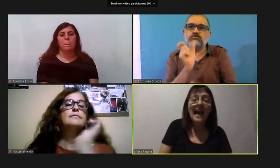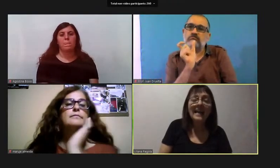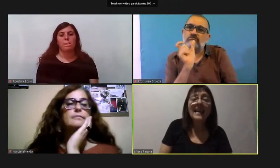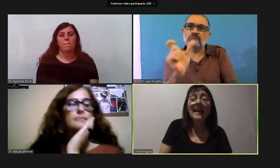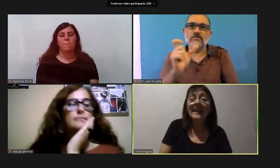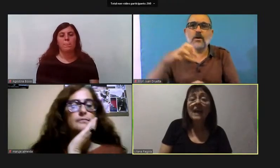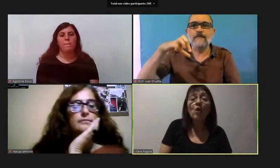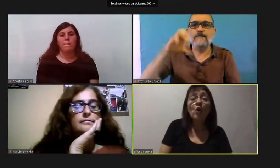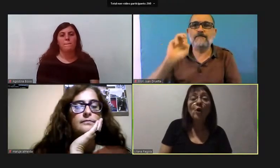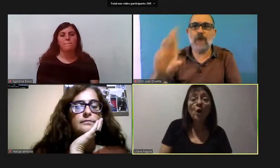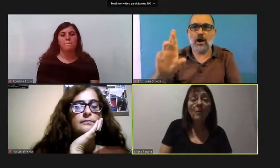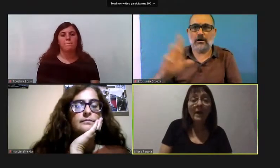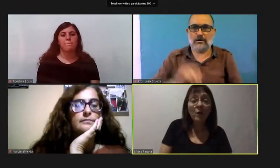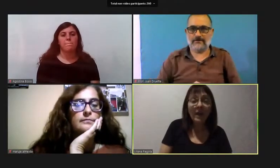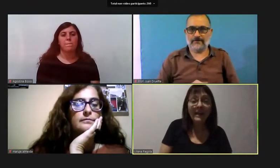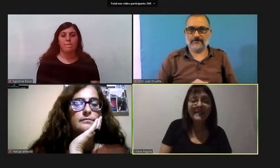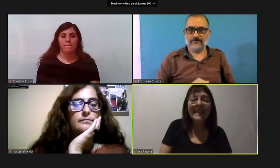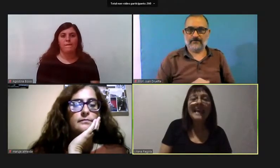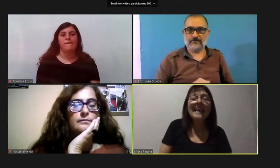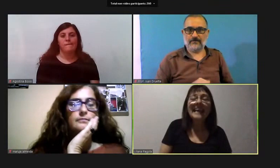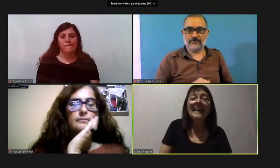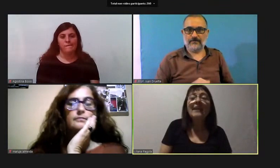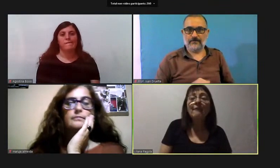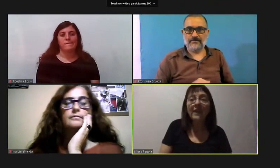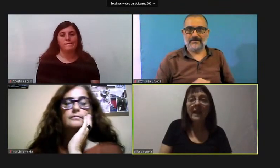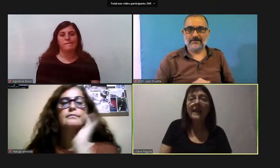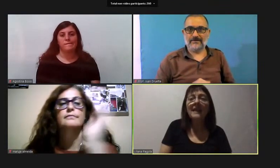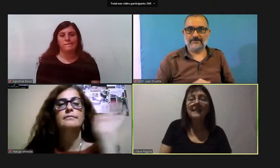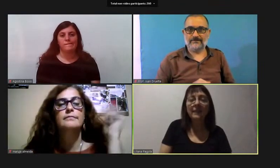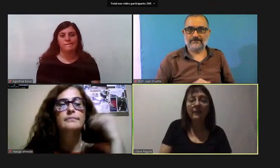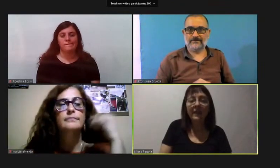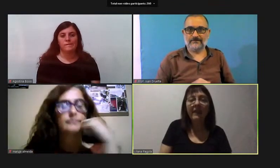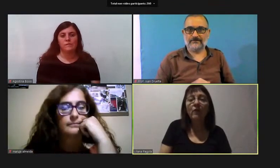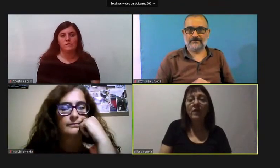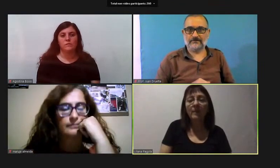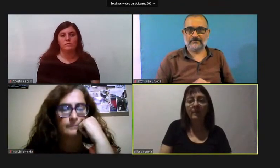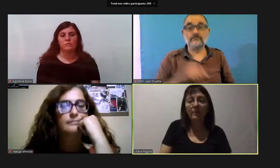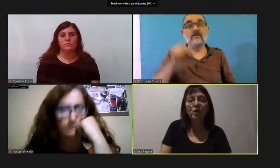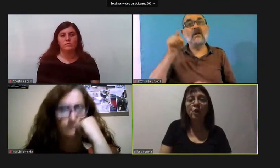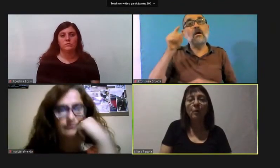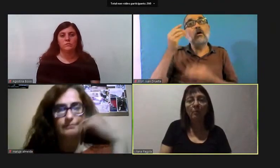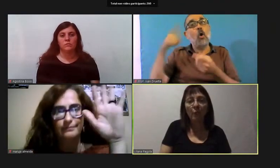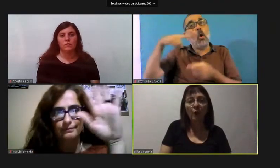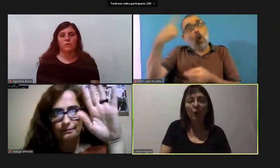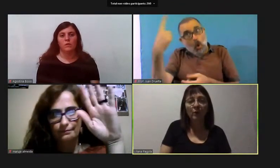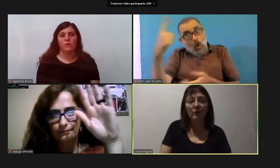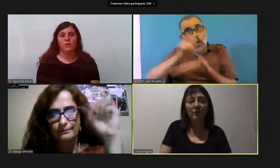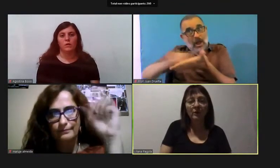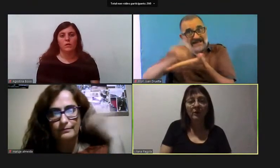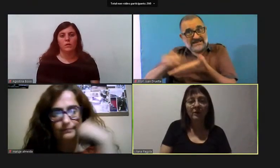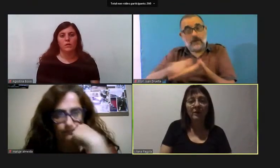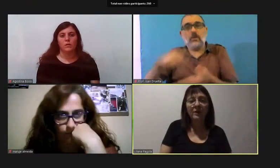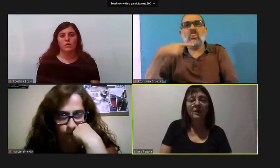seña, hay rasgos no manuales que refieren al significado de la preposición por.